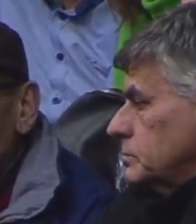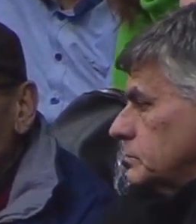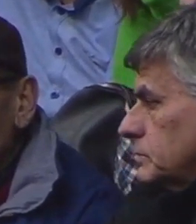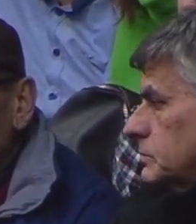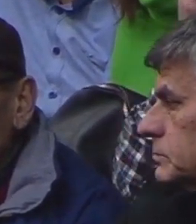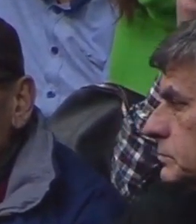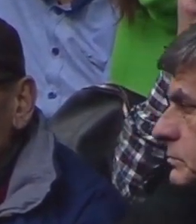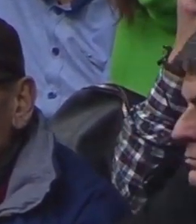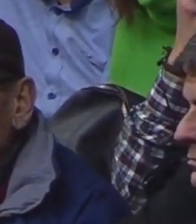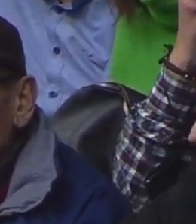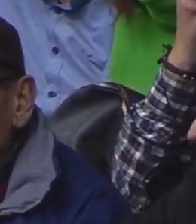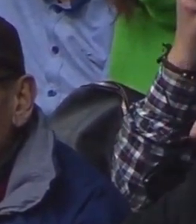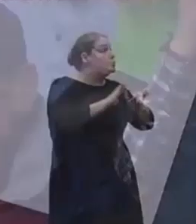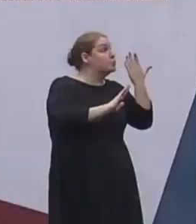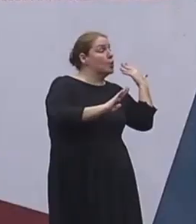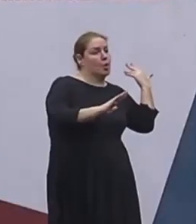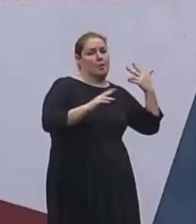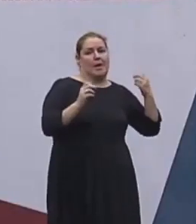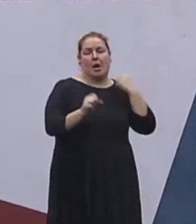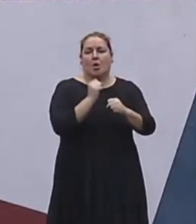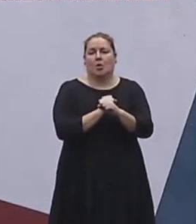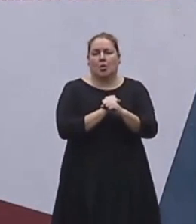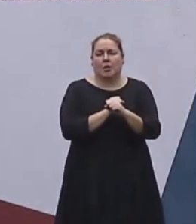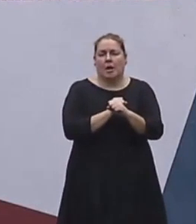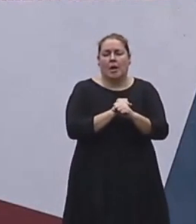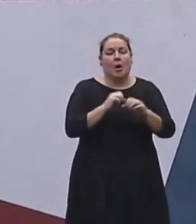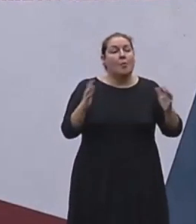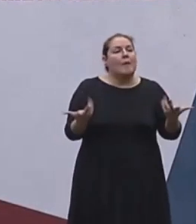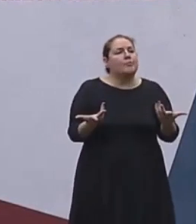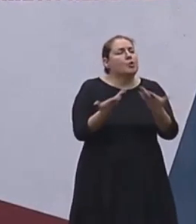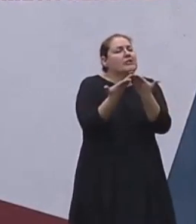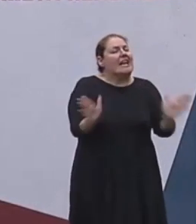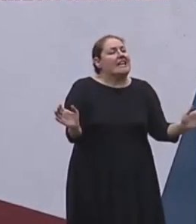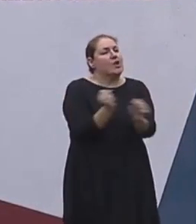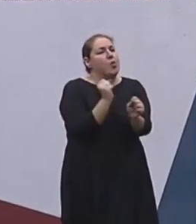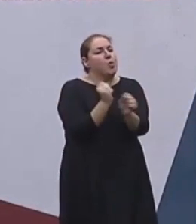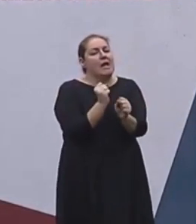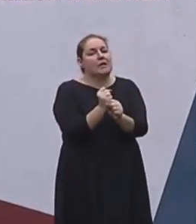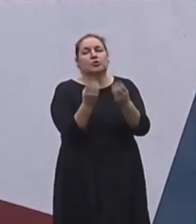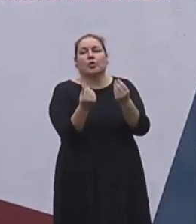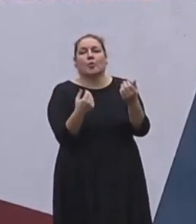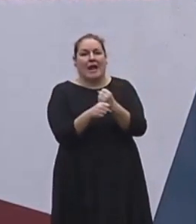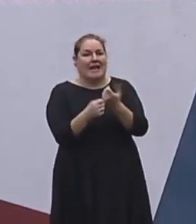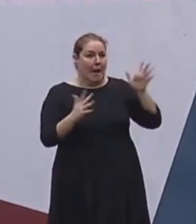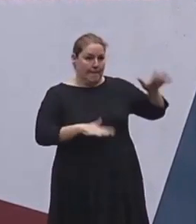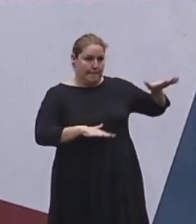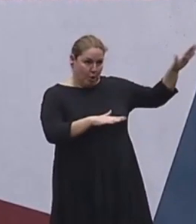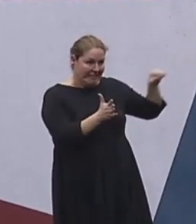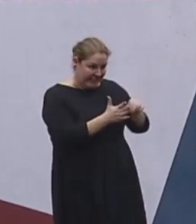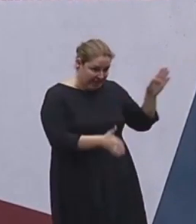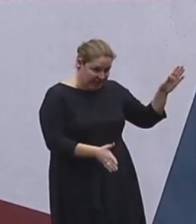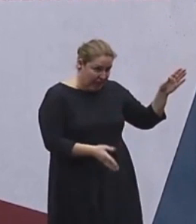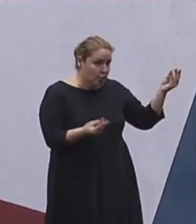της Πάτρας στην Ευρώπη και τον προηγμένο κόσμο. Με ποιον τρόπο θα ανοίξουν δουλειές και θέσεις εργασίας? Με πορείες προς την